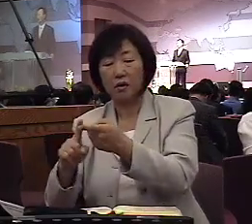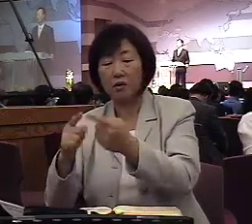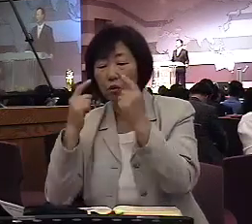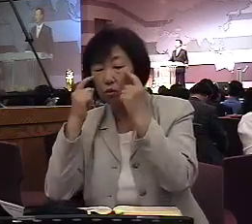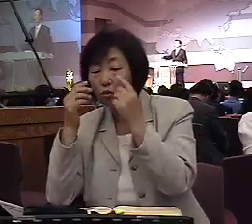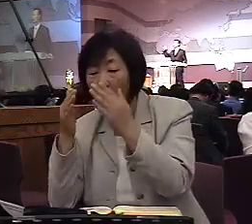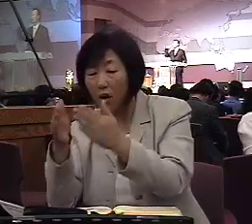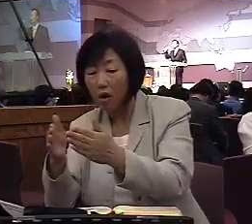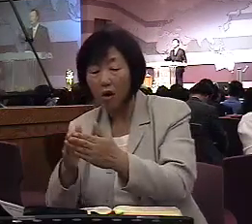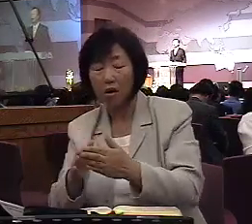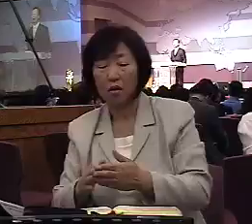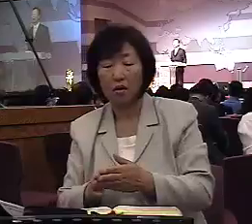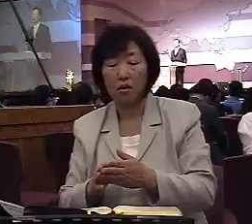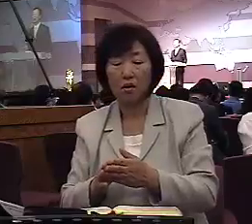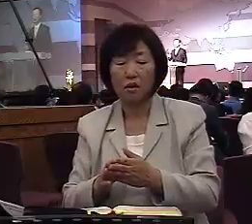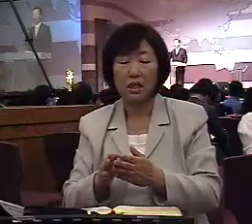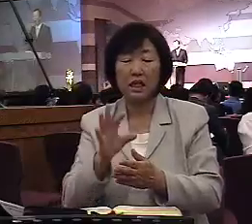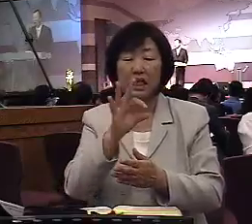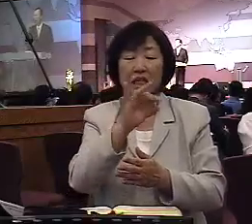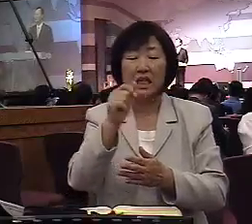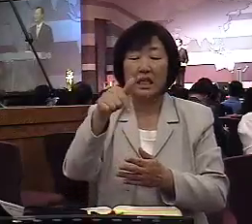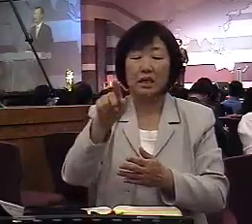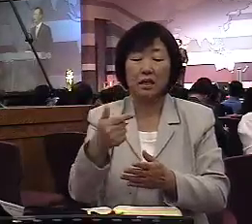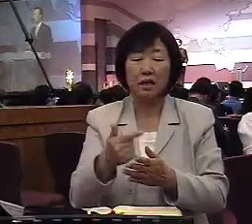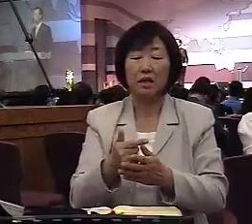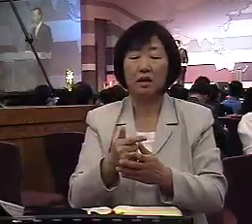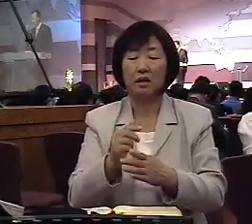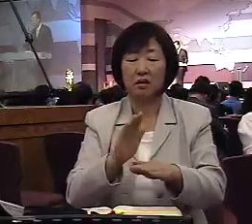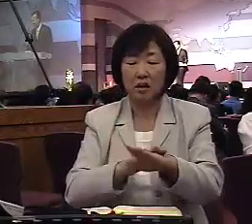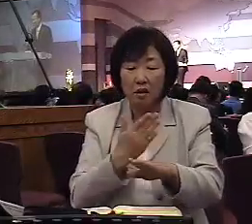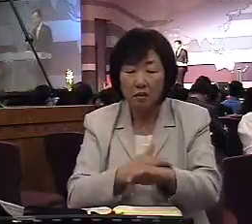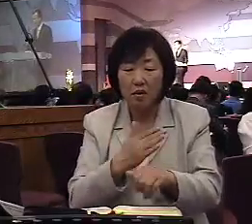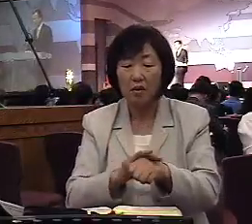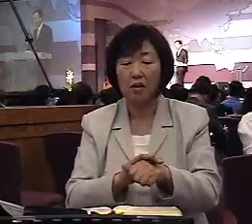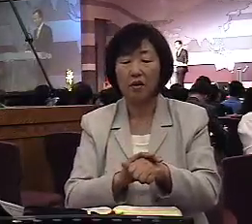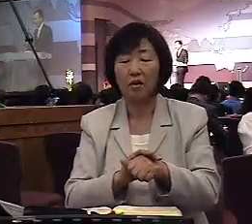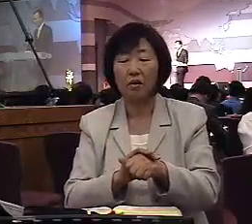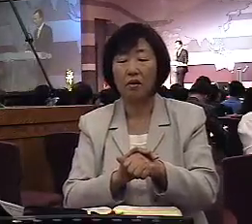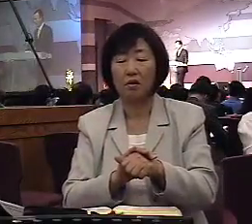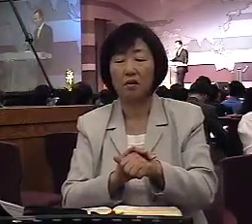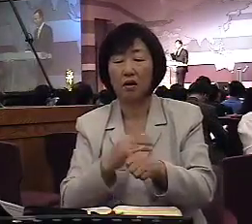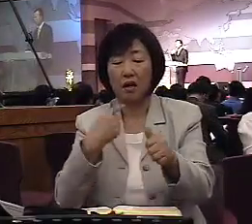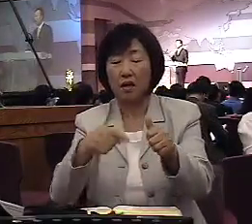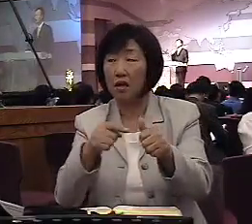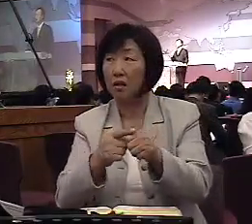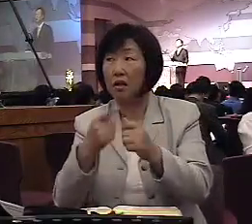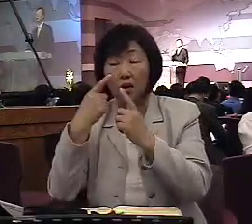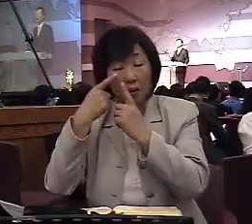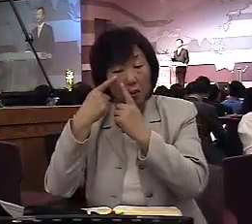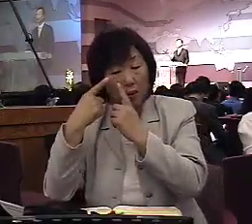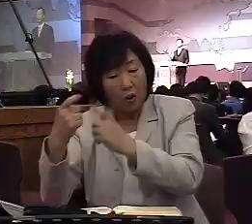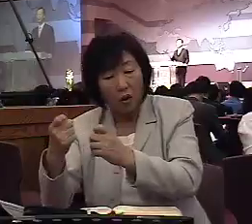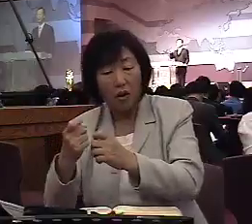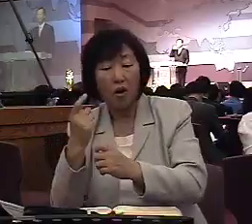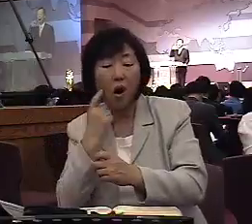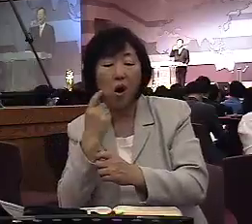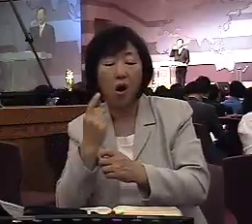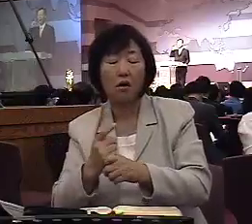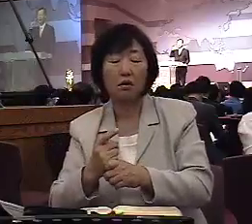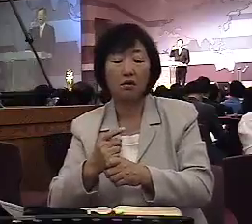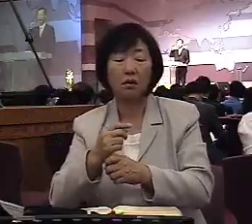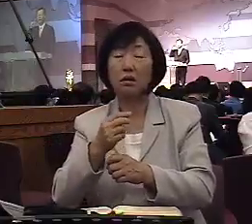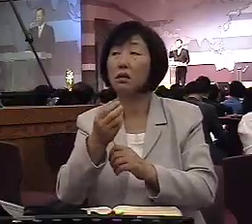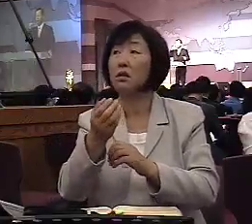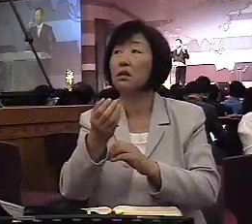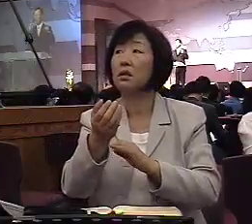주목하라고. 너희들을 이간하고 어그러진 가르침으로 유혹하는 것이다. 그런 거짓 선지자들의